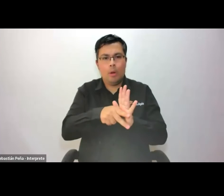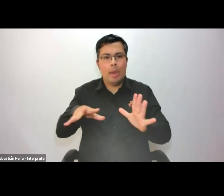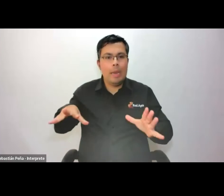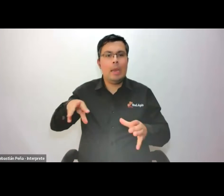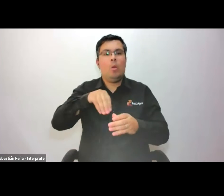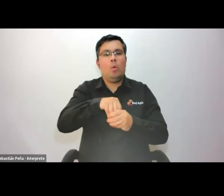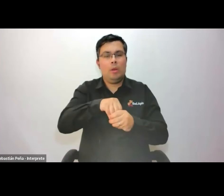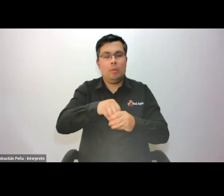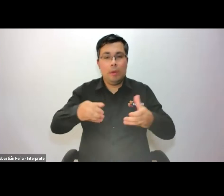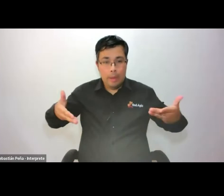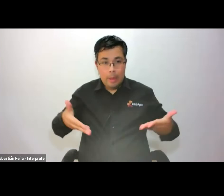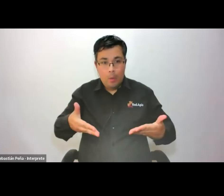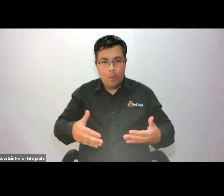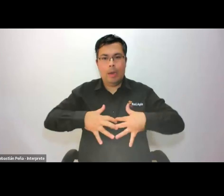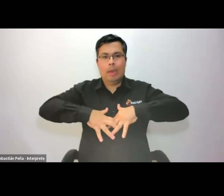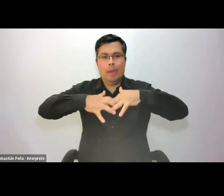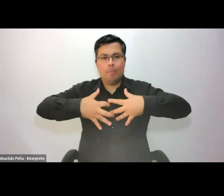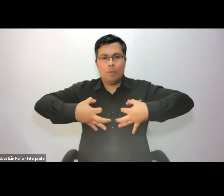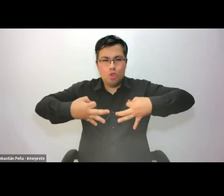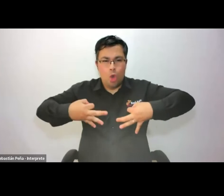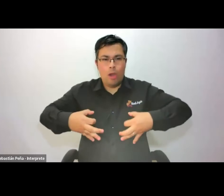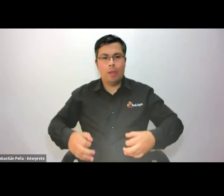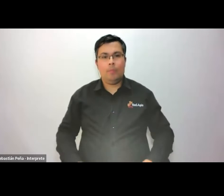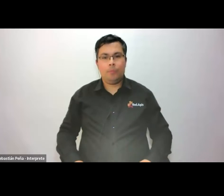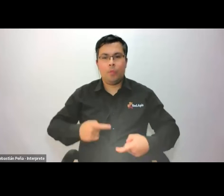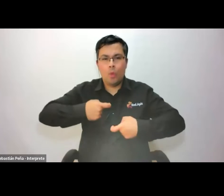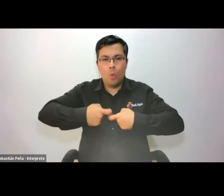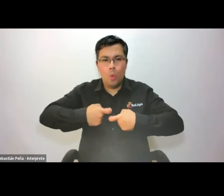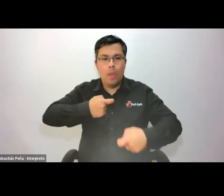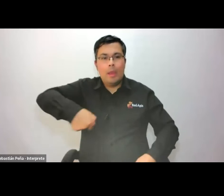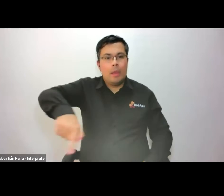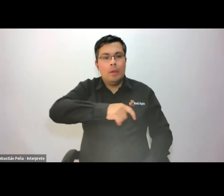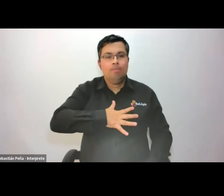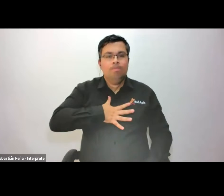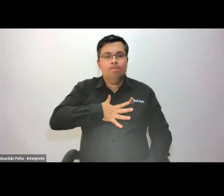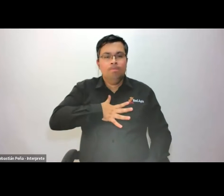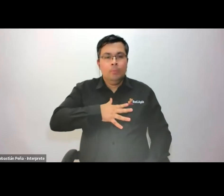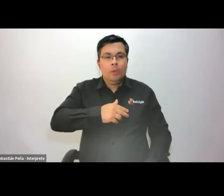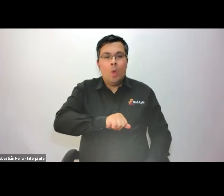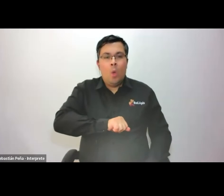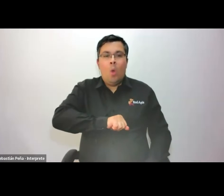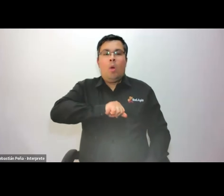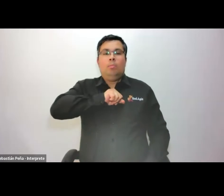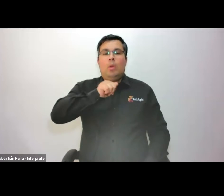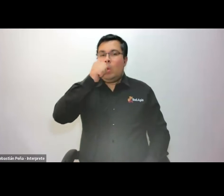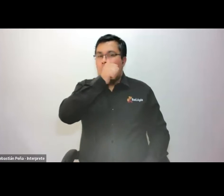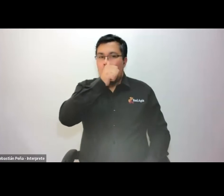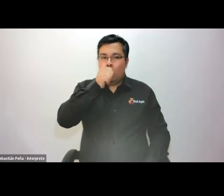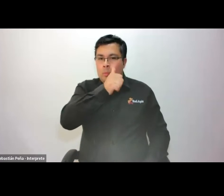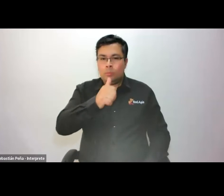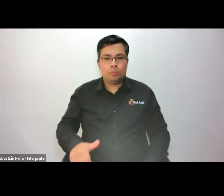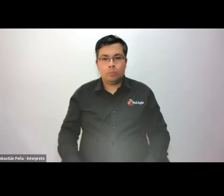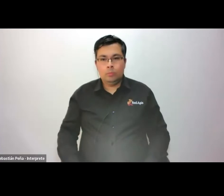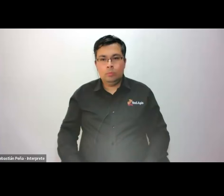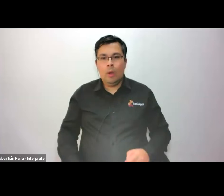súper sólido, de algo que podemos sentirnos orgullosos, independientemente de las falencias que todavía nos van quedando en el sistema, que son muchas,